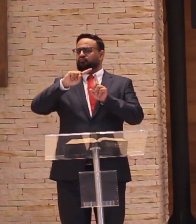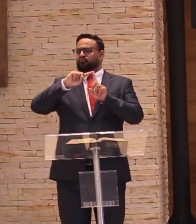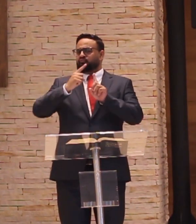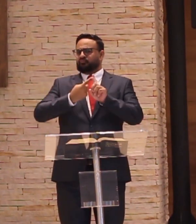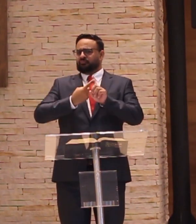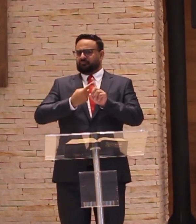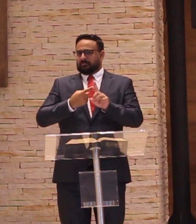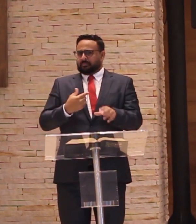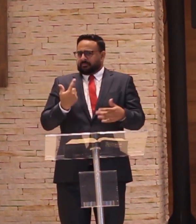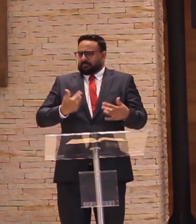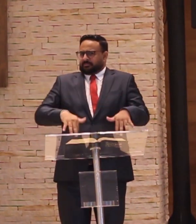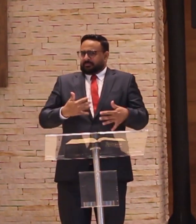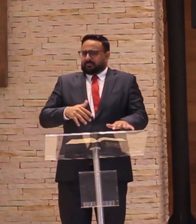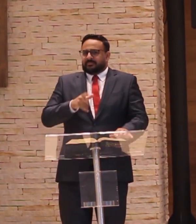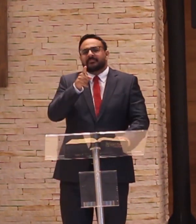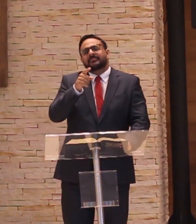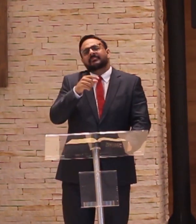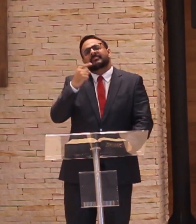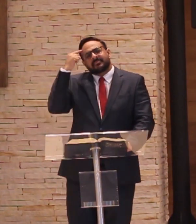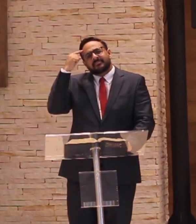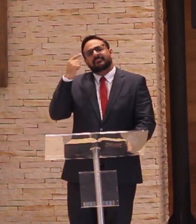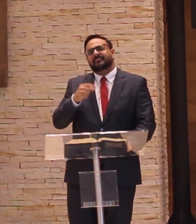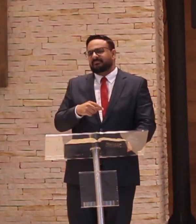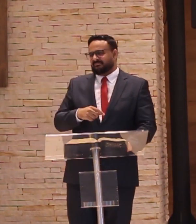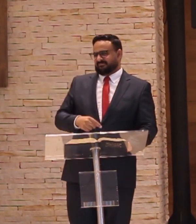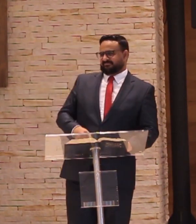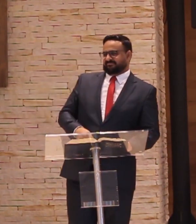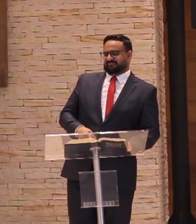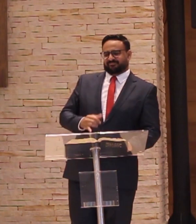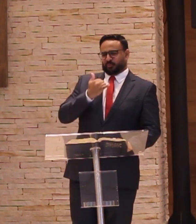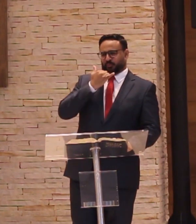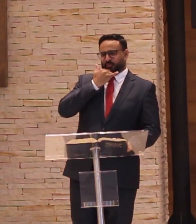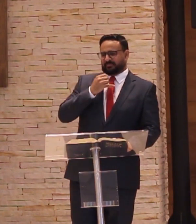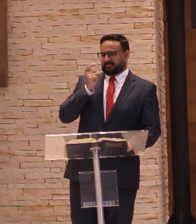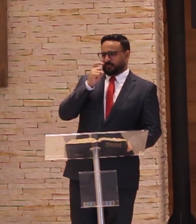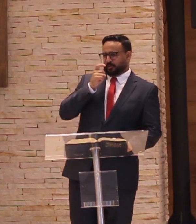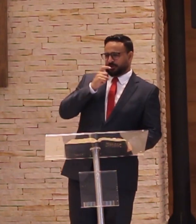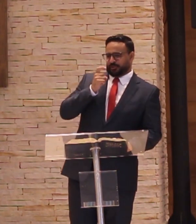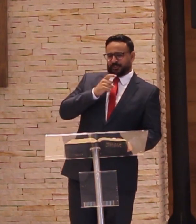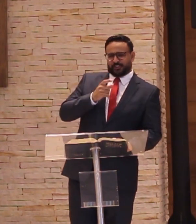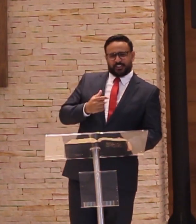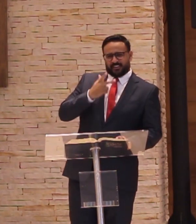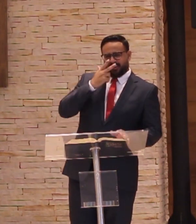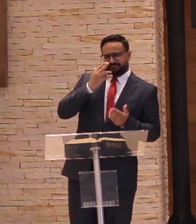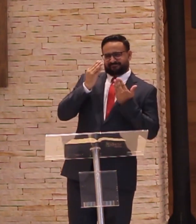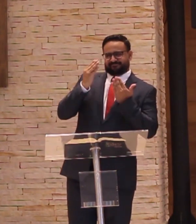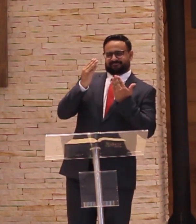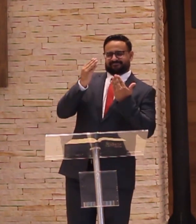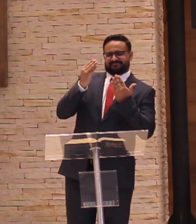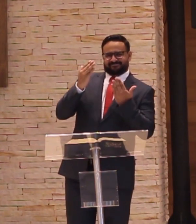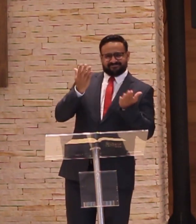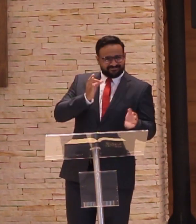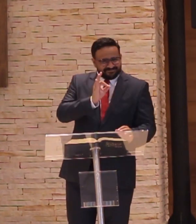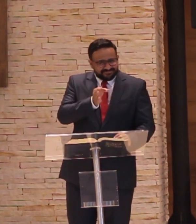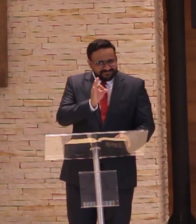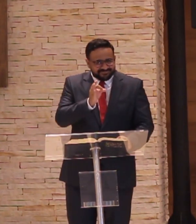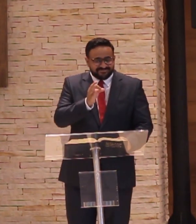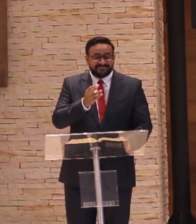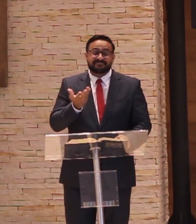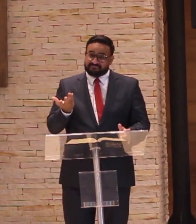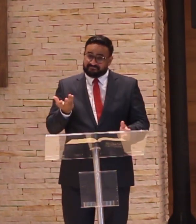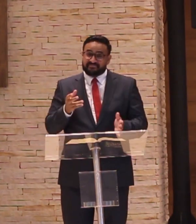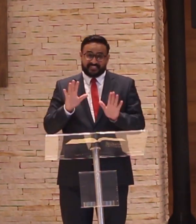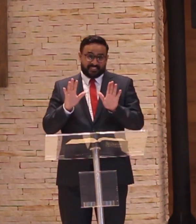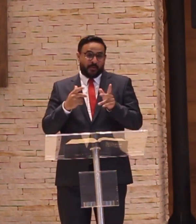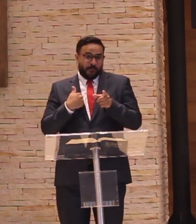situação. Uma mulher nessa idade vira para você e fala: "Estou grávida". Provavelmente alguém vai achar que ela está